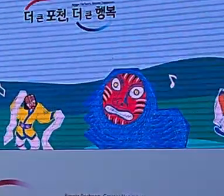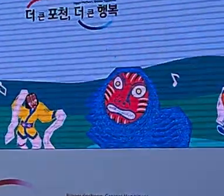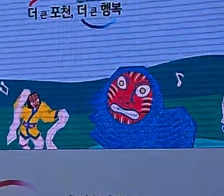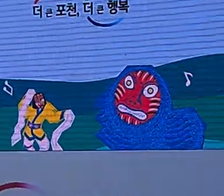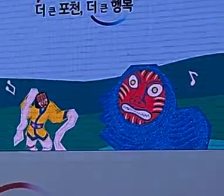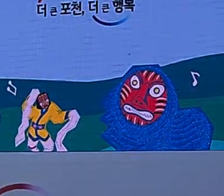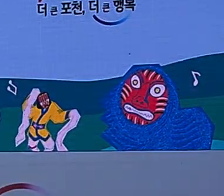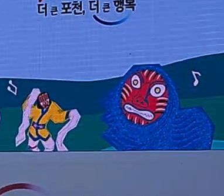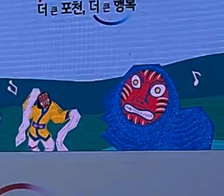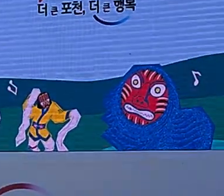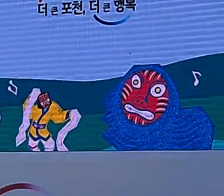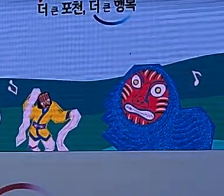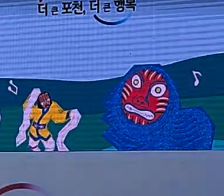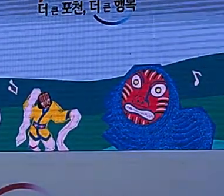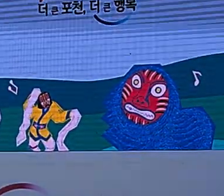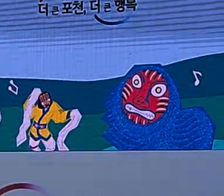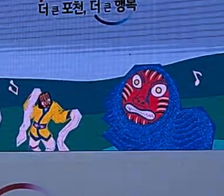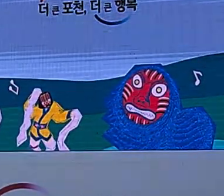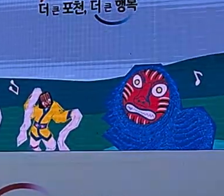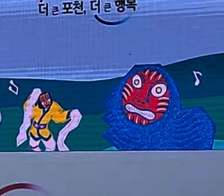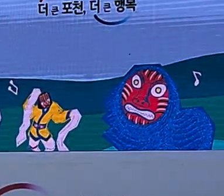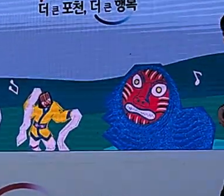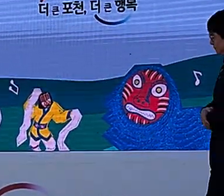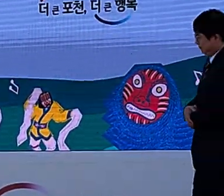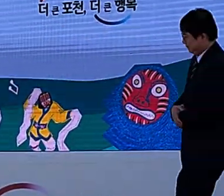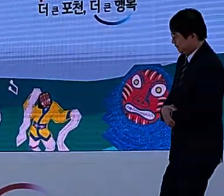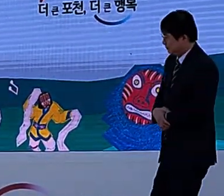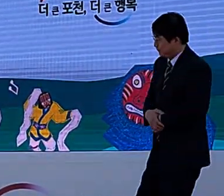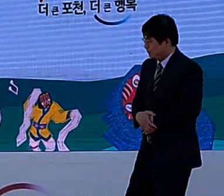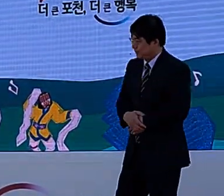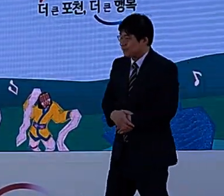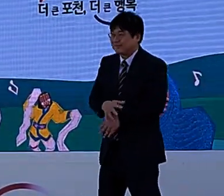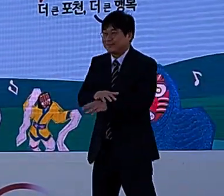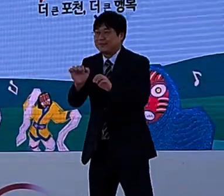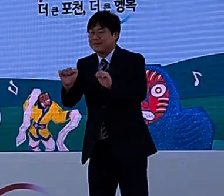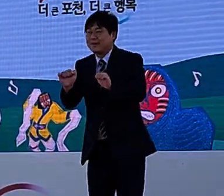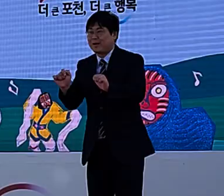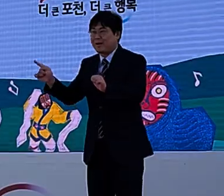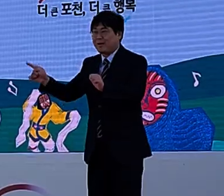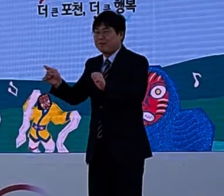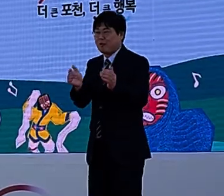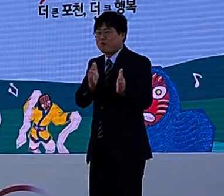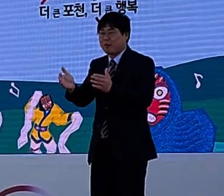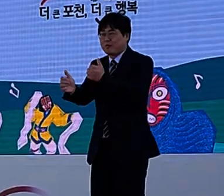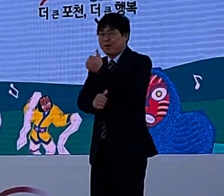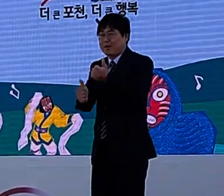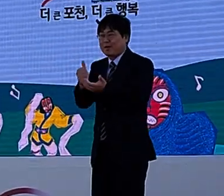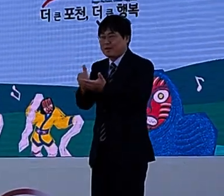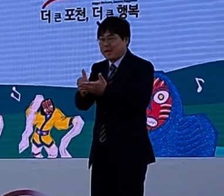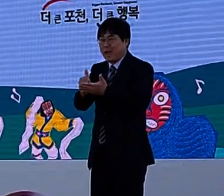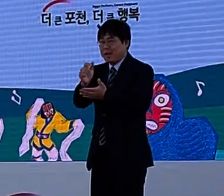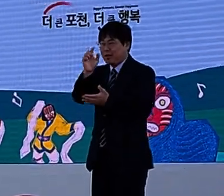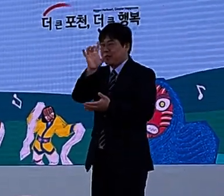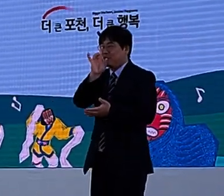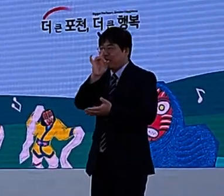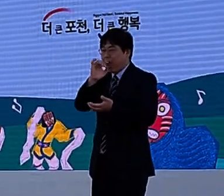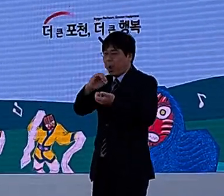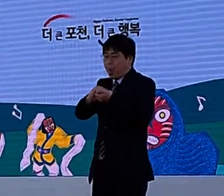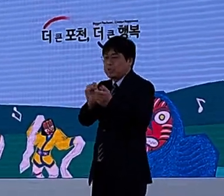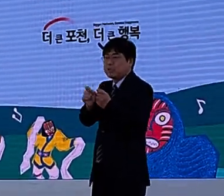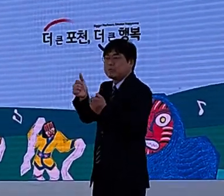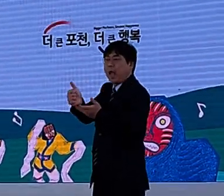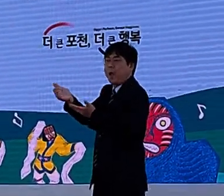네 안녕하십니까 포천 용축산물 축제 집회 위원장인 농협중앙회 포천시지부장 박유경입니다